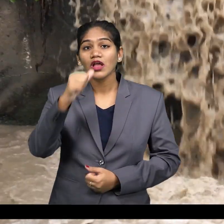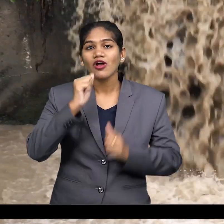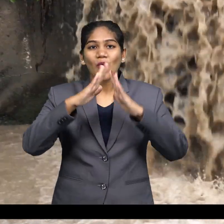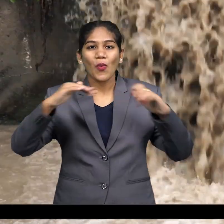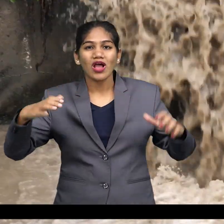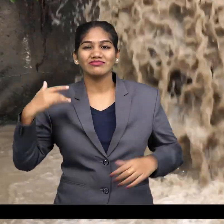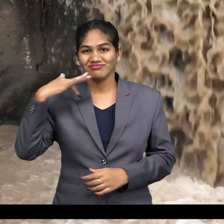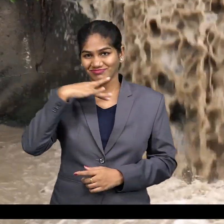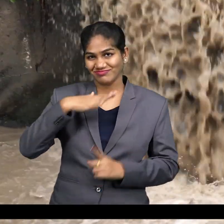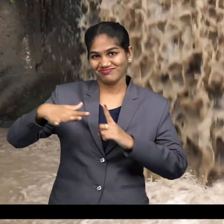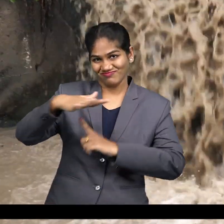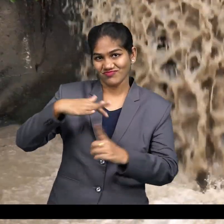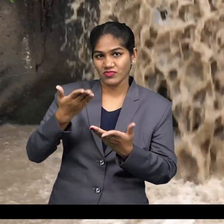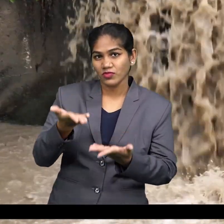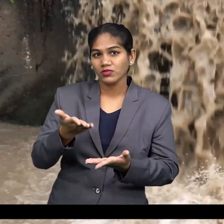நீர் மாசுபாடு.